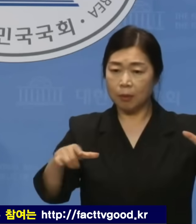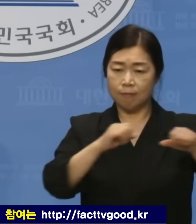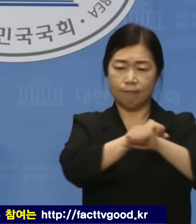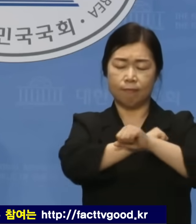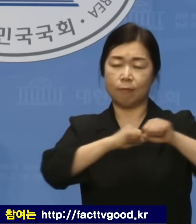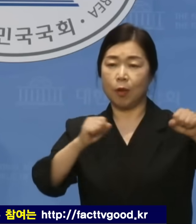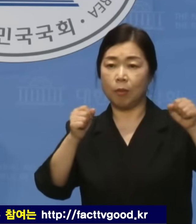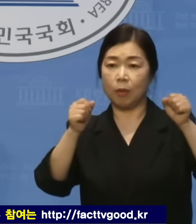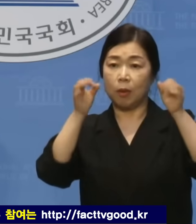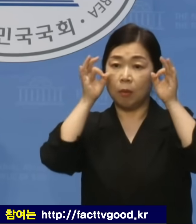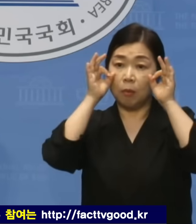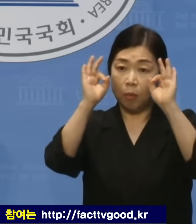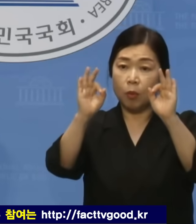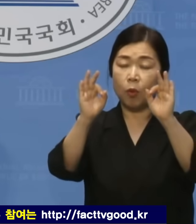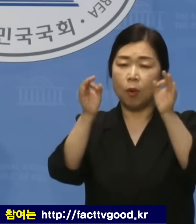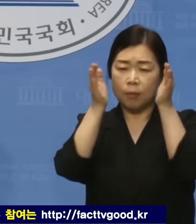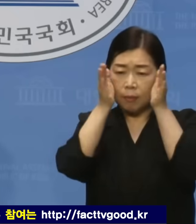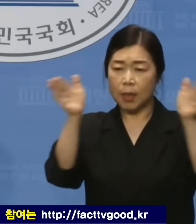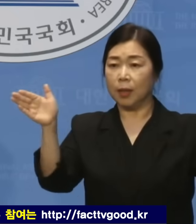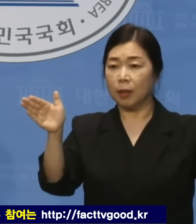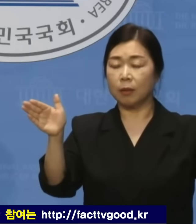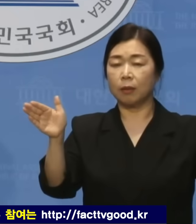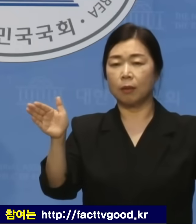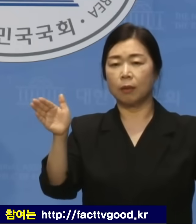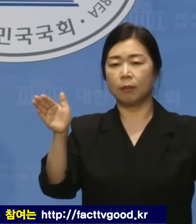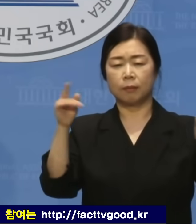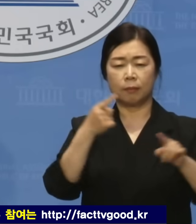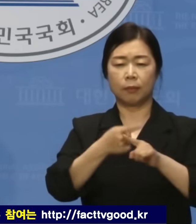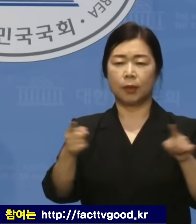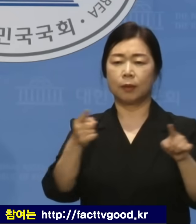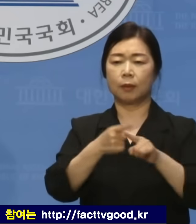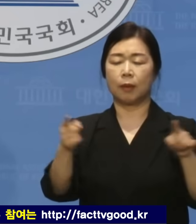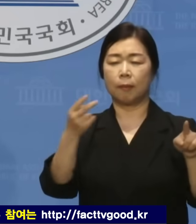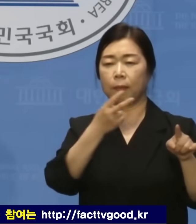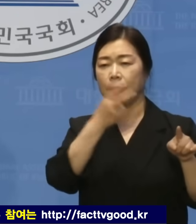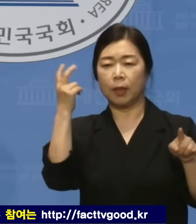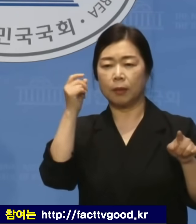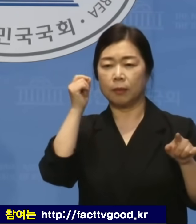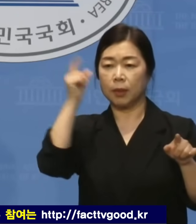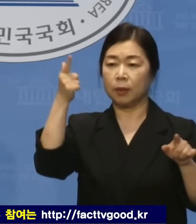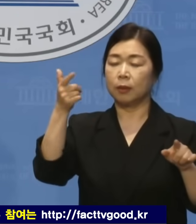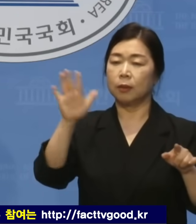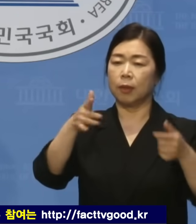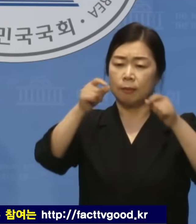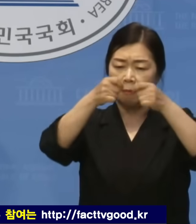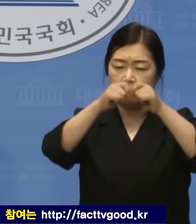넓은 시야로 뛰어난 분석을 하지만 세밀한 부분을